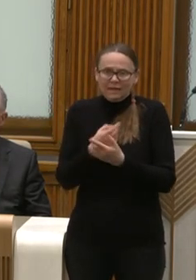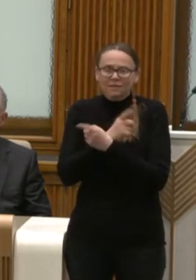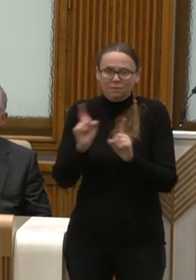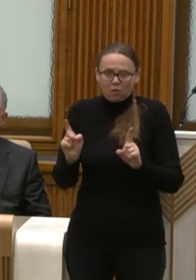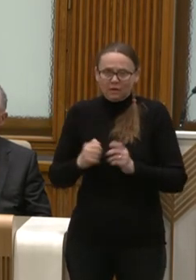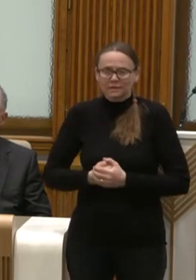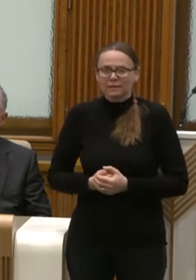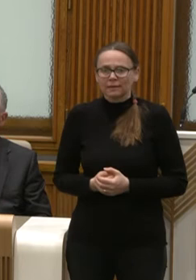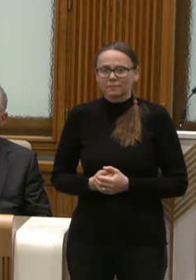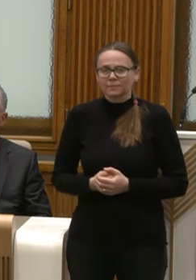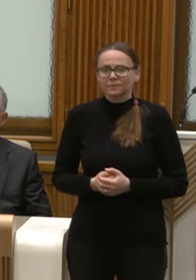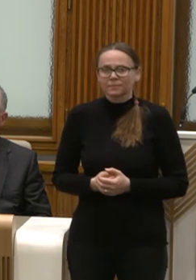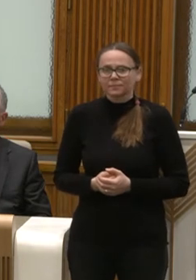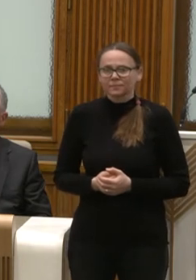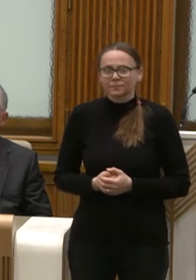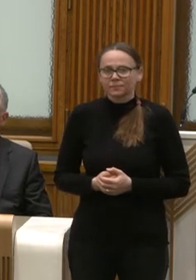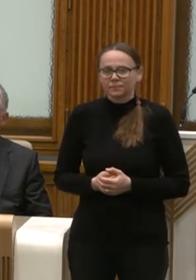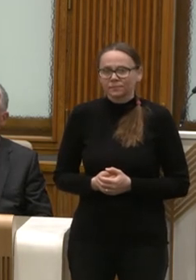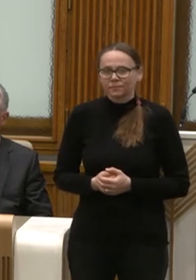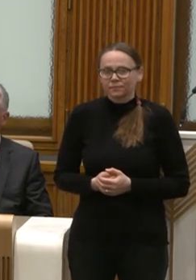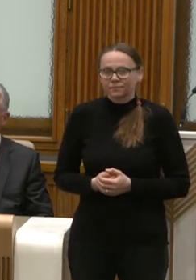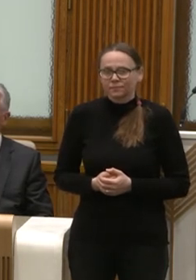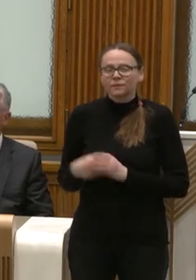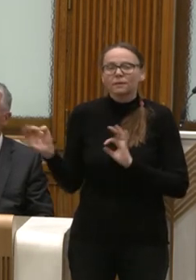demokracije. Skratka,